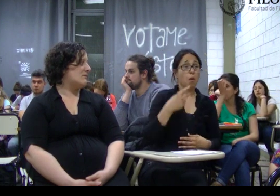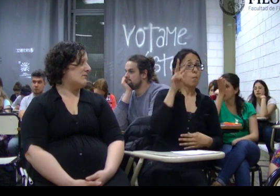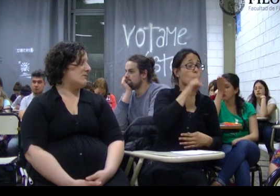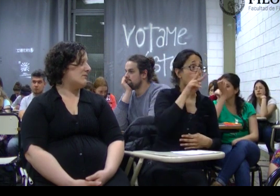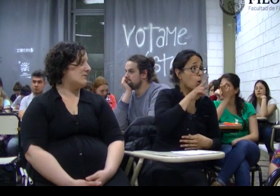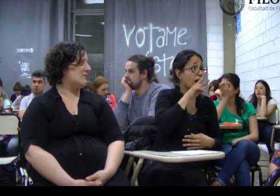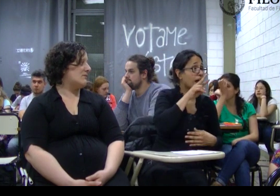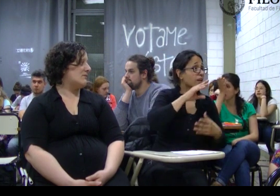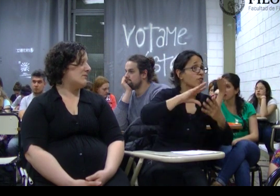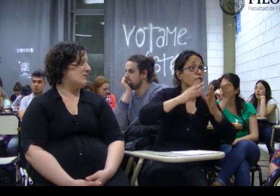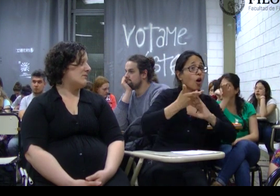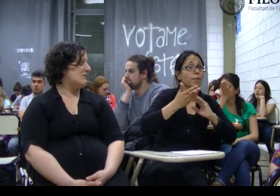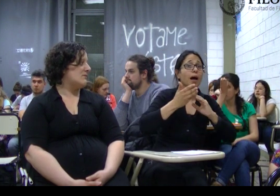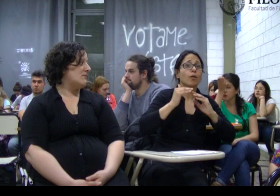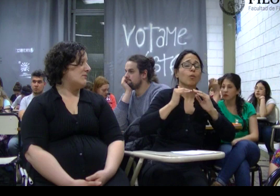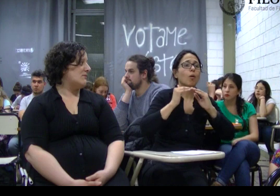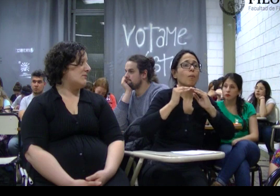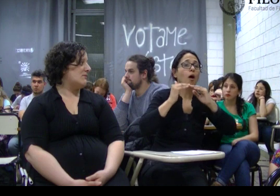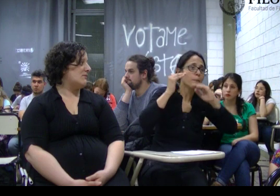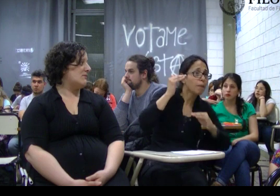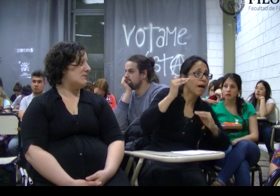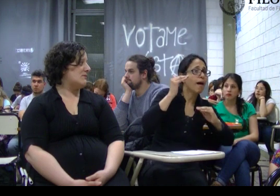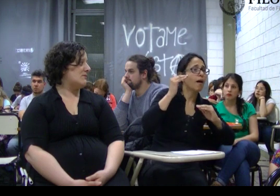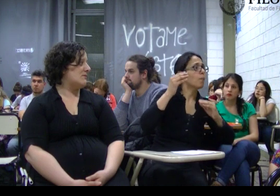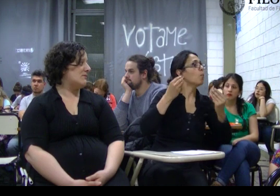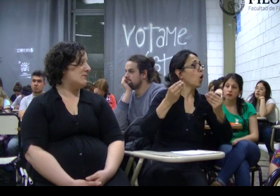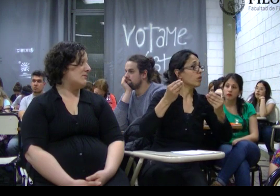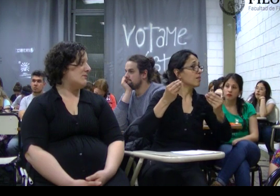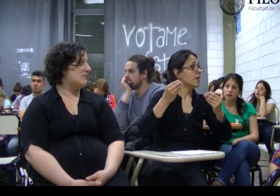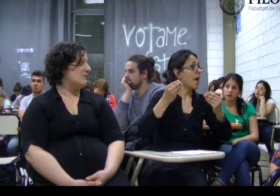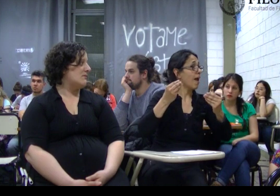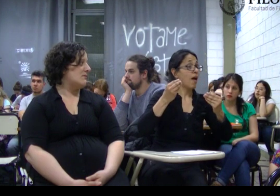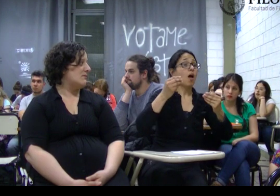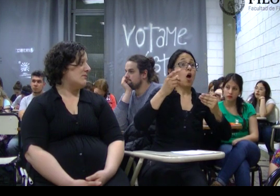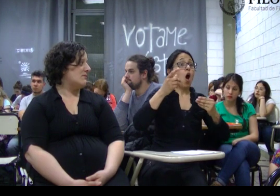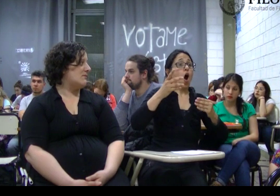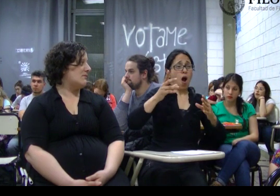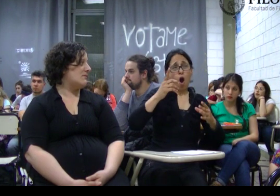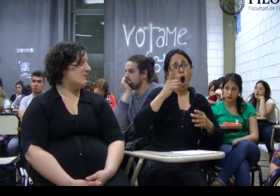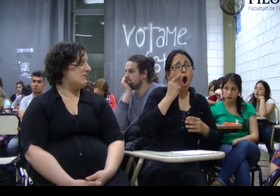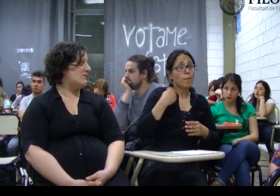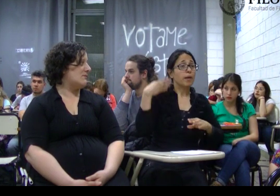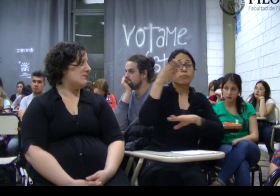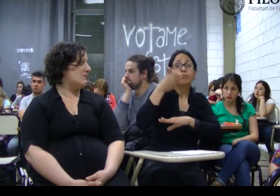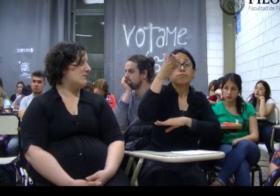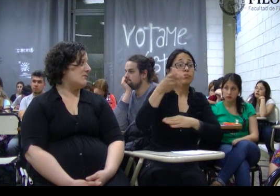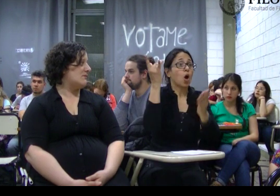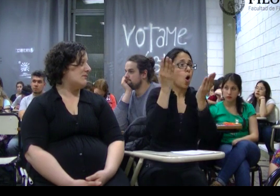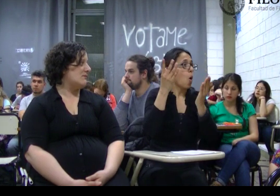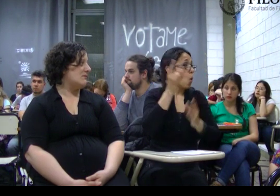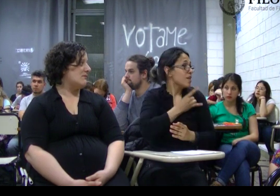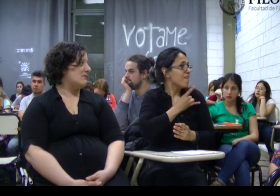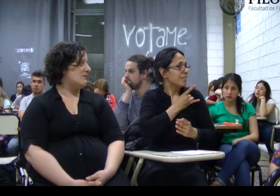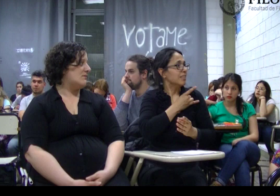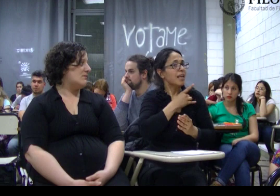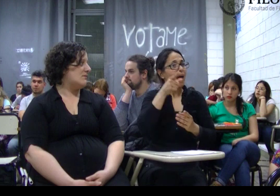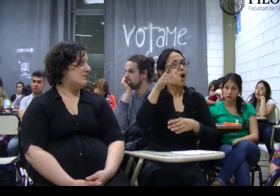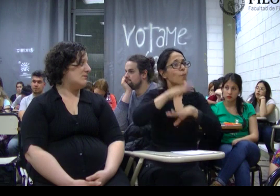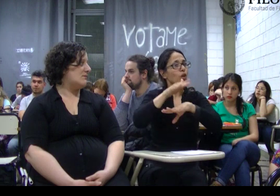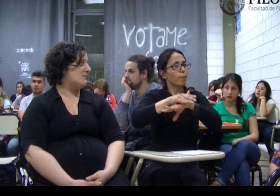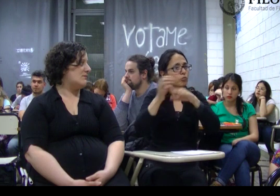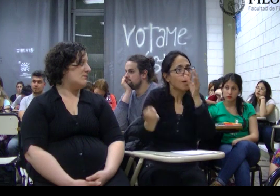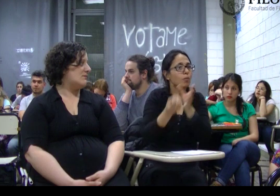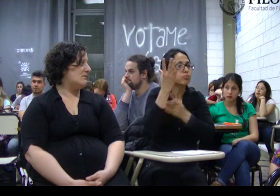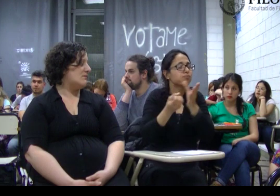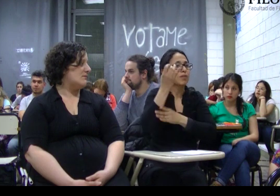entramos masivamente a la universidad recién hace 50 años, los varones hace siglos, ¿no? que vienen produciendo conocimiento. Nosotras, las